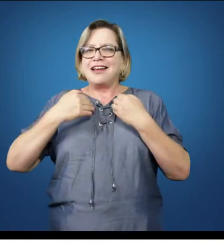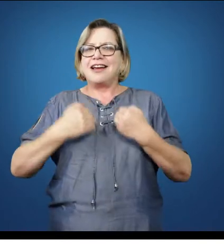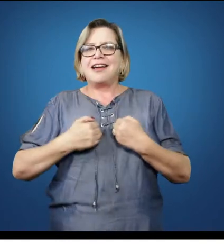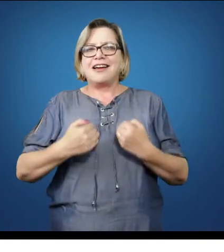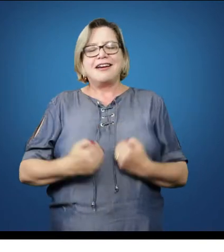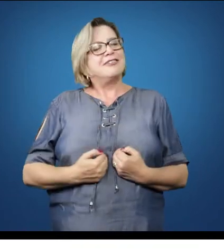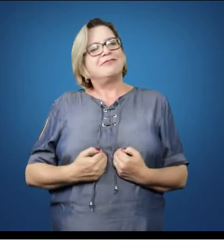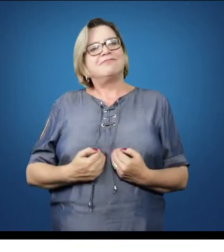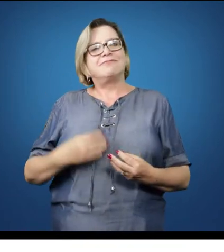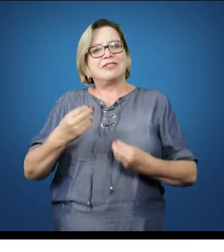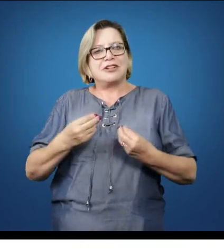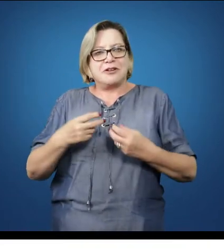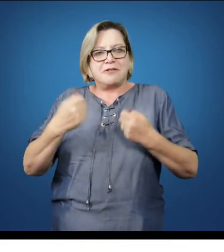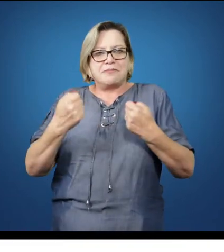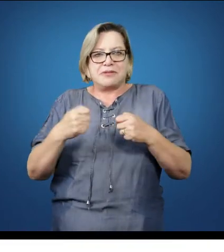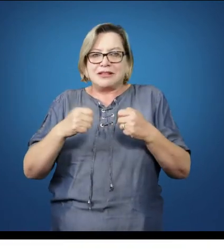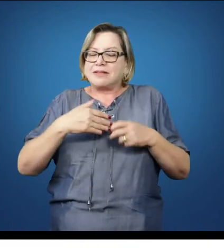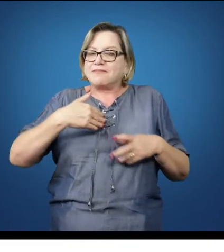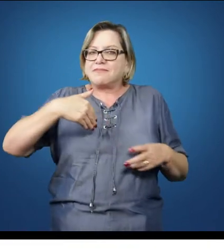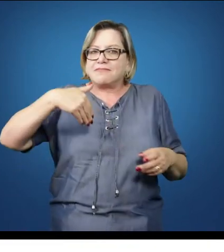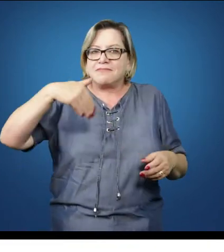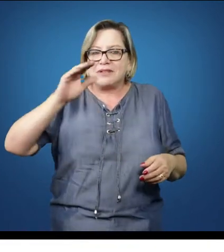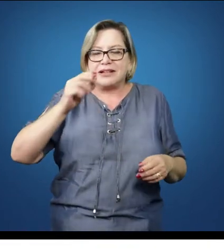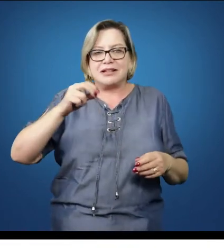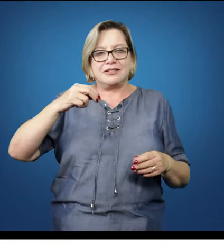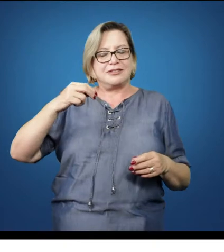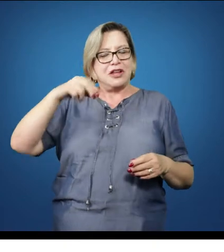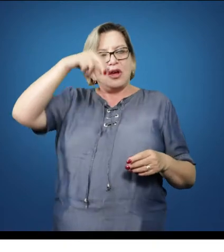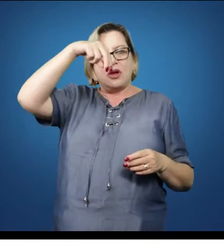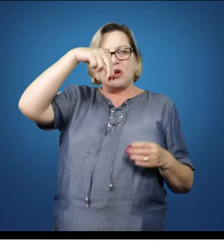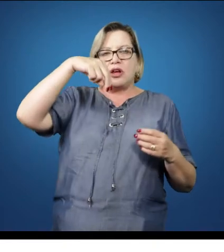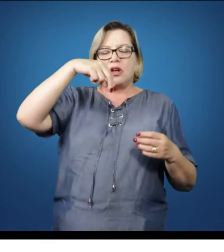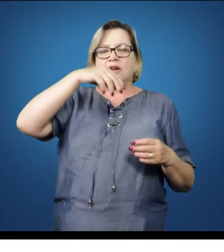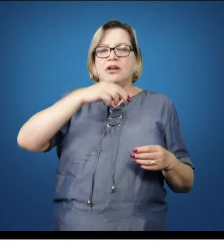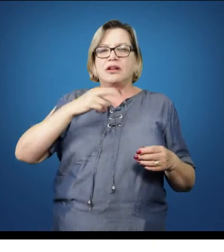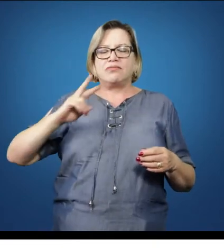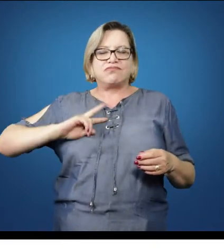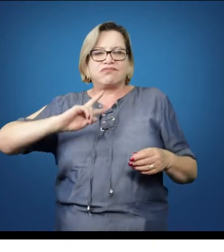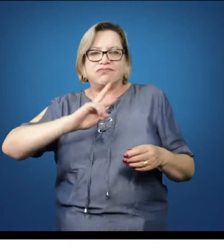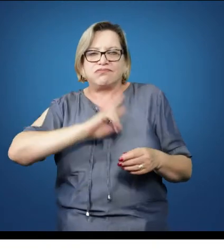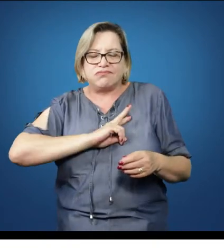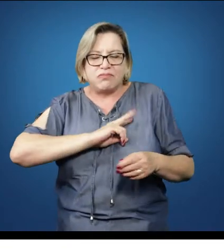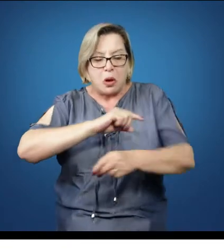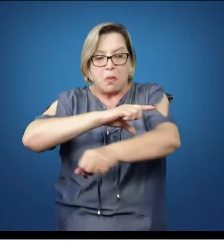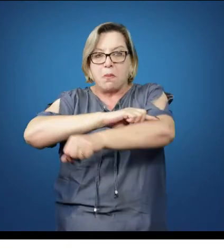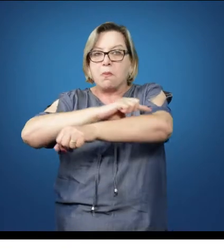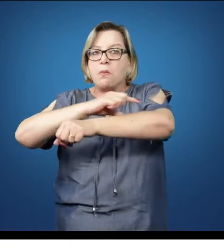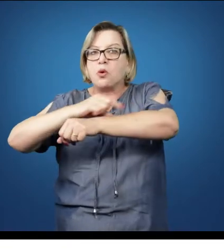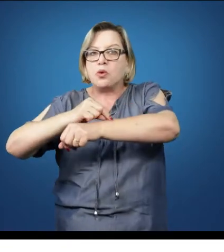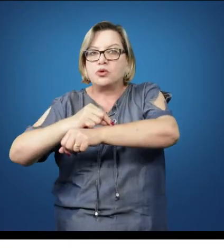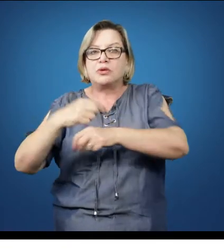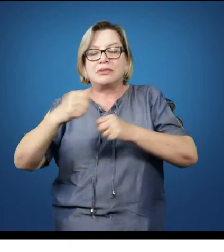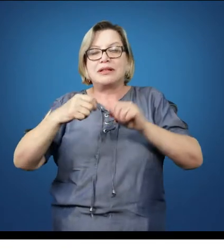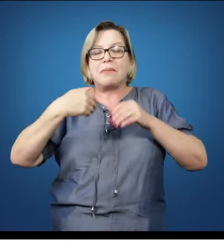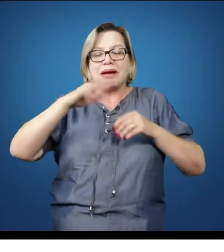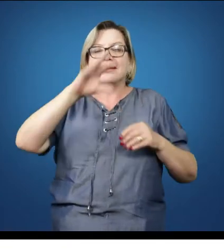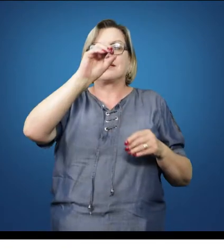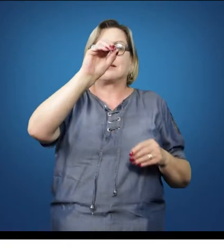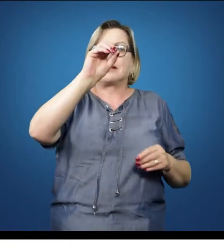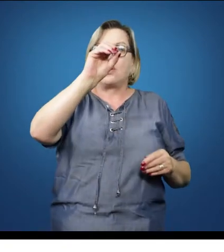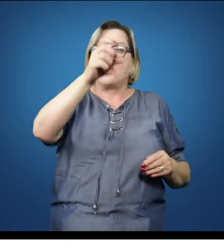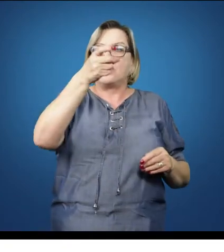ele vai requisitar mais nutrientes nossos músculos vão precisar de mais nutrientes e oxigênio